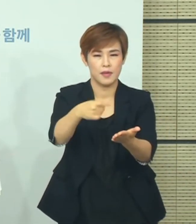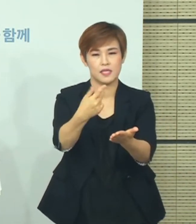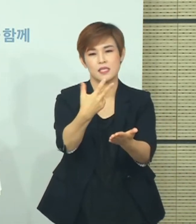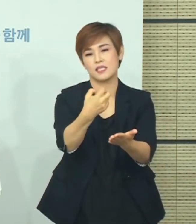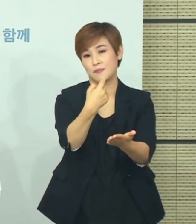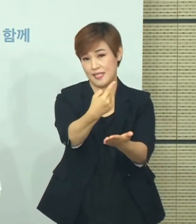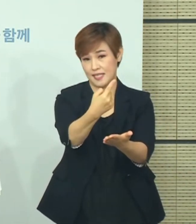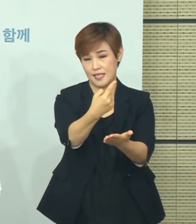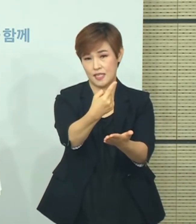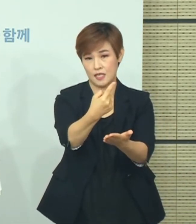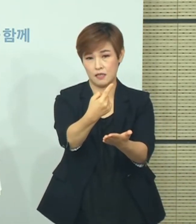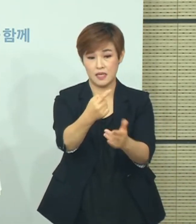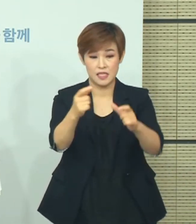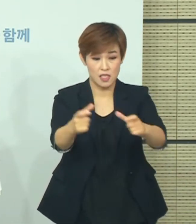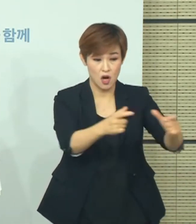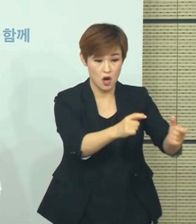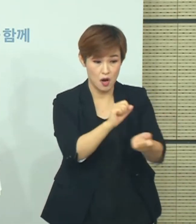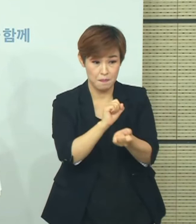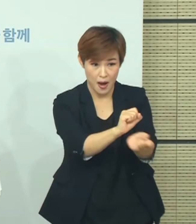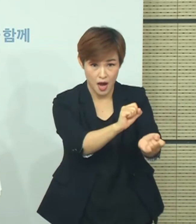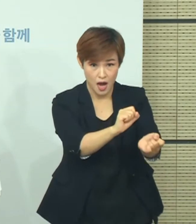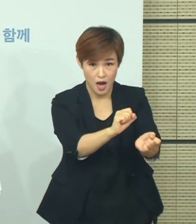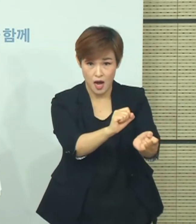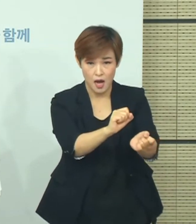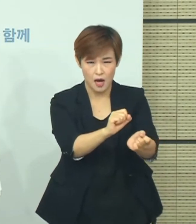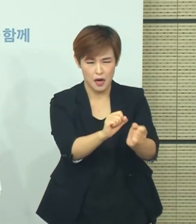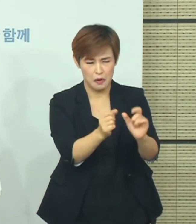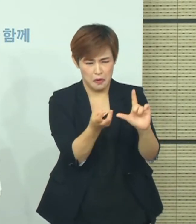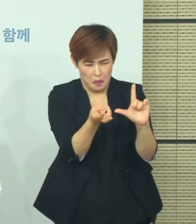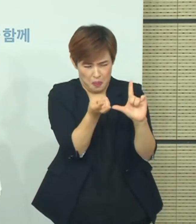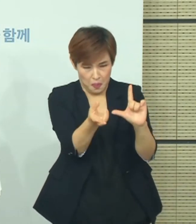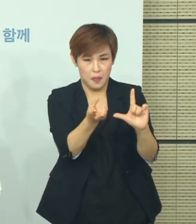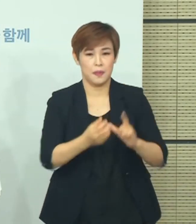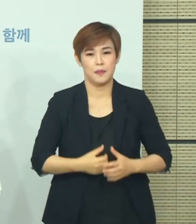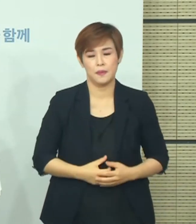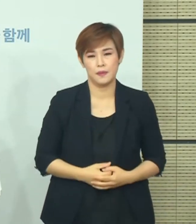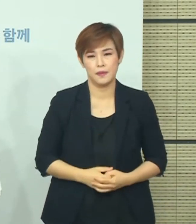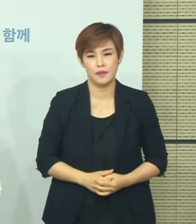1,171명으로 지역사회로의 확산 가능성은 매우 낮았습니다.